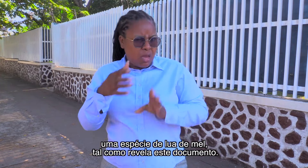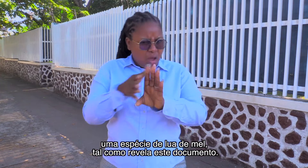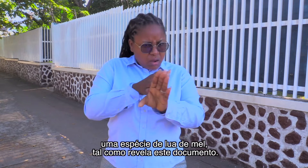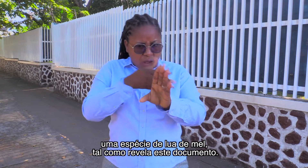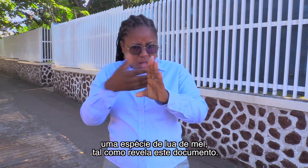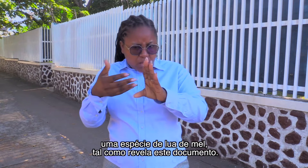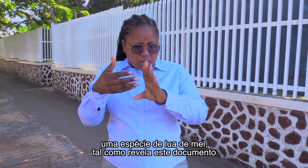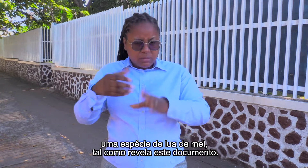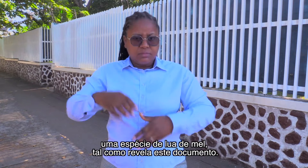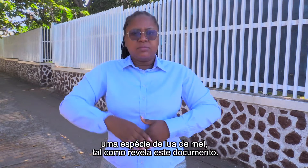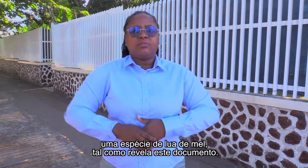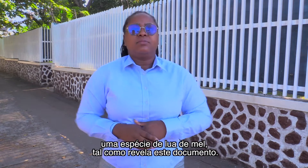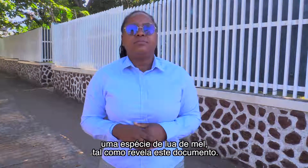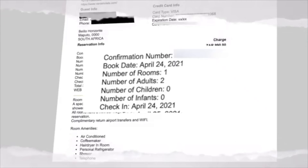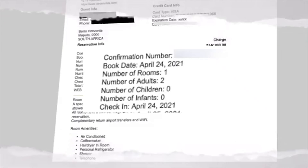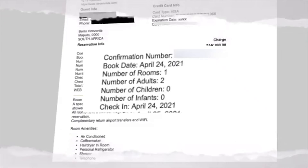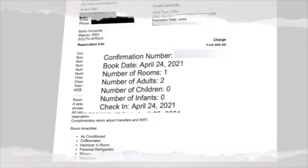este documento.